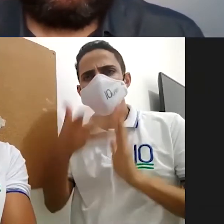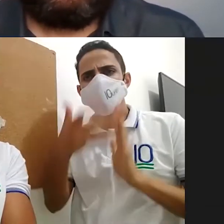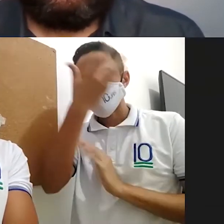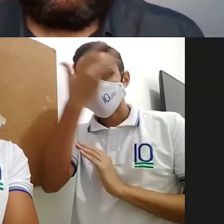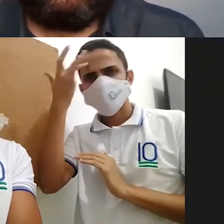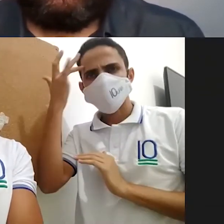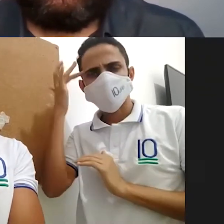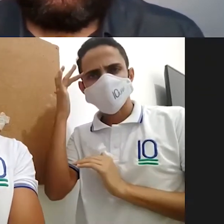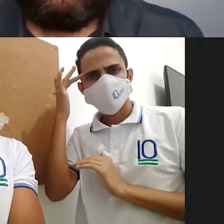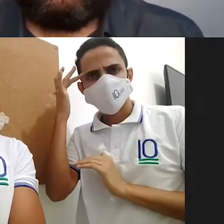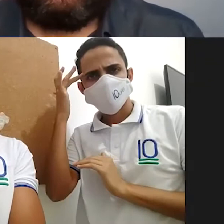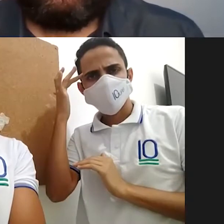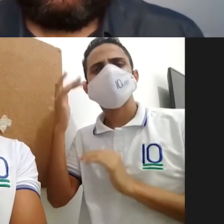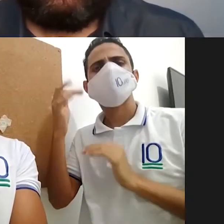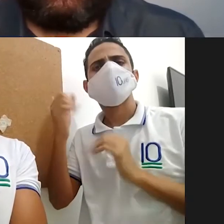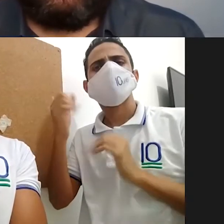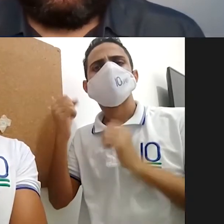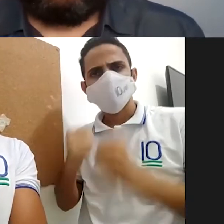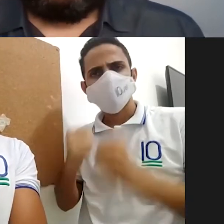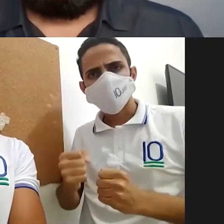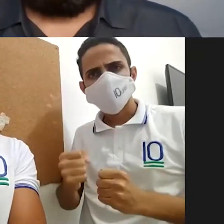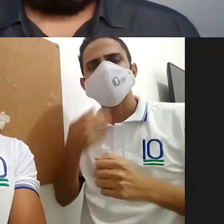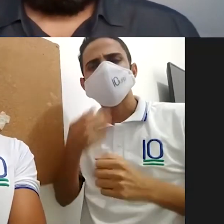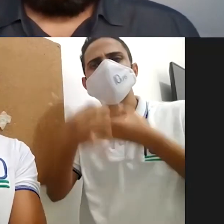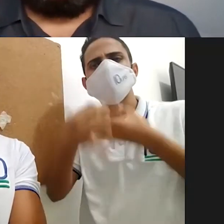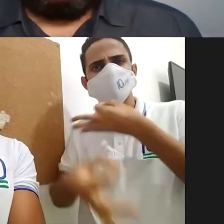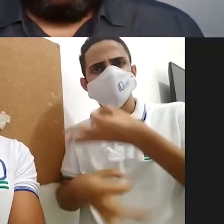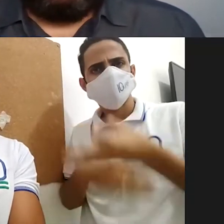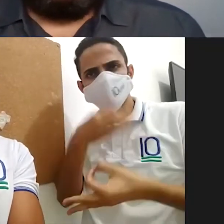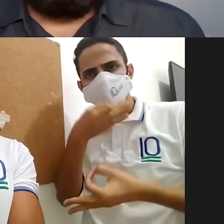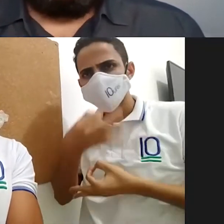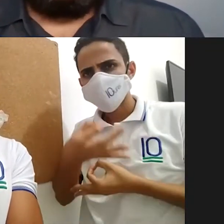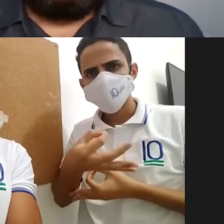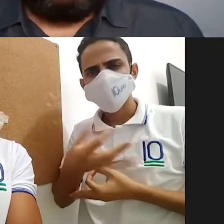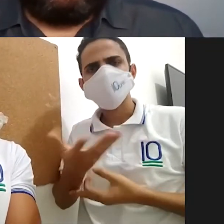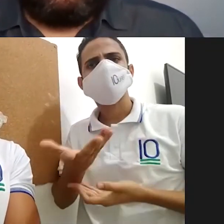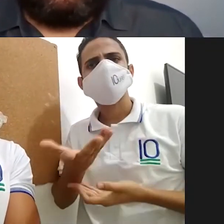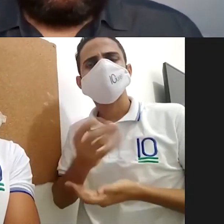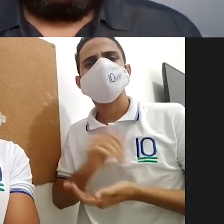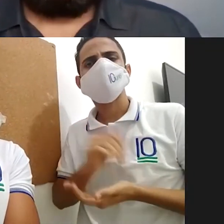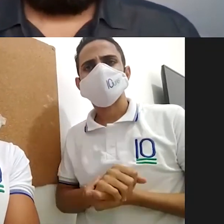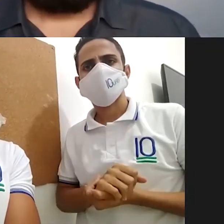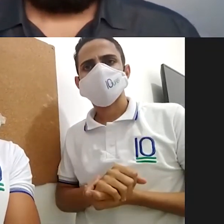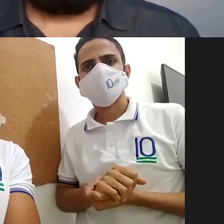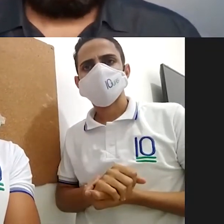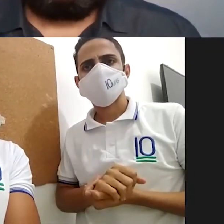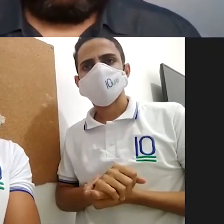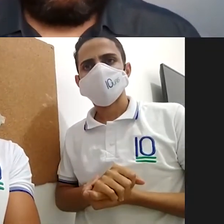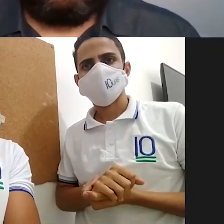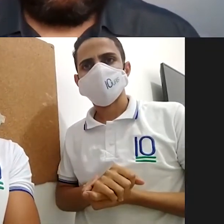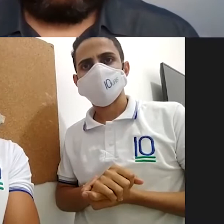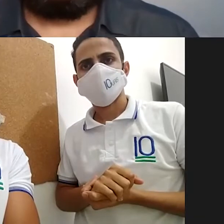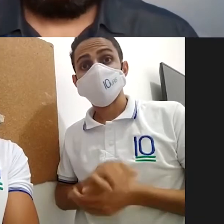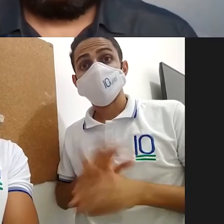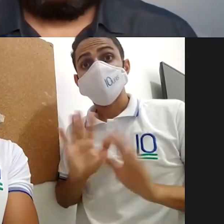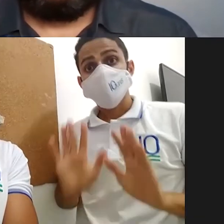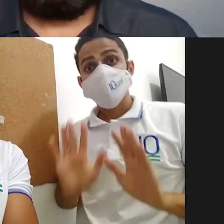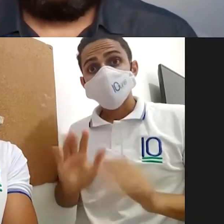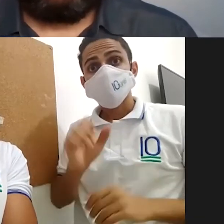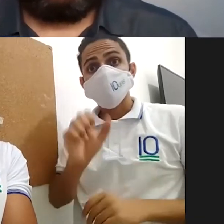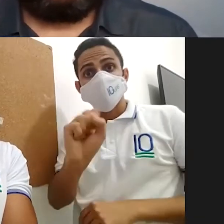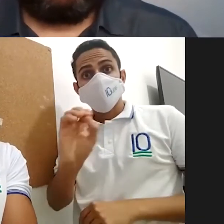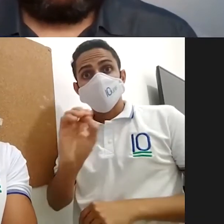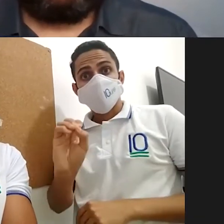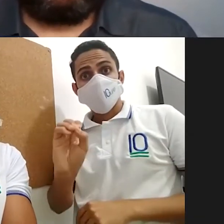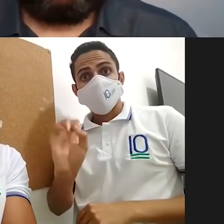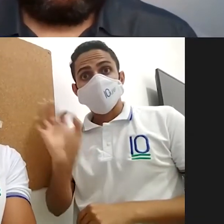pesquisa sobre candidatos a vereadores, né? Uma pesquisa que Natal respondeu, e 80% das pessoas que responderam à pesquisa, ou seja, no universo de